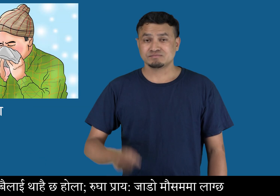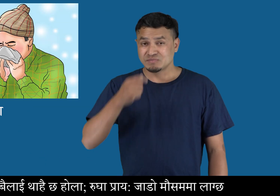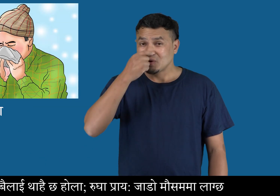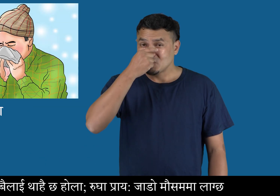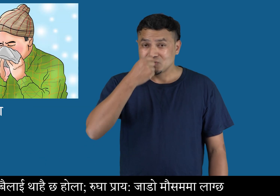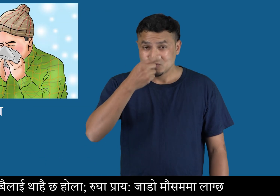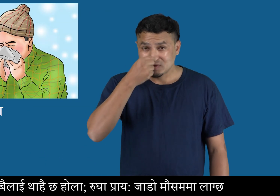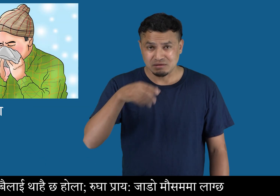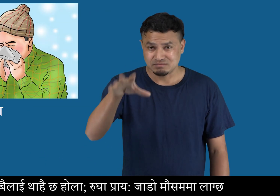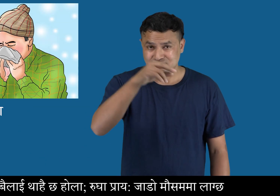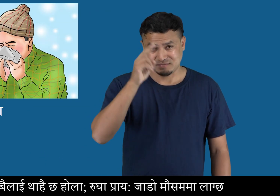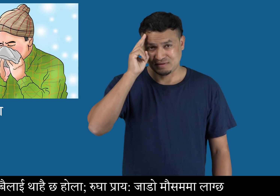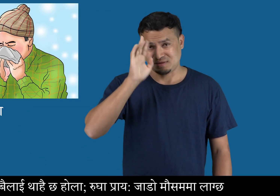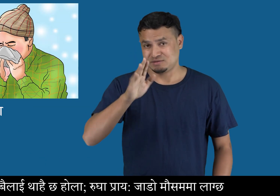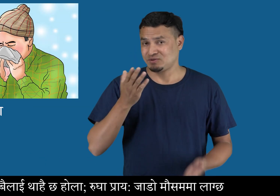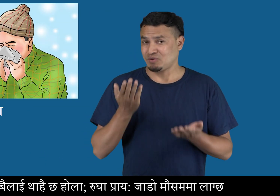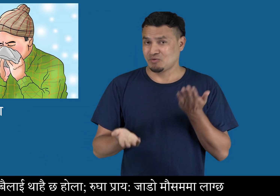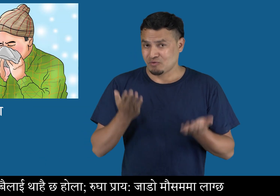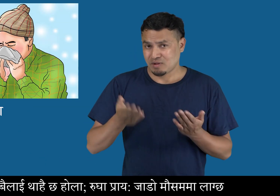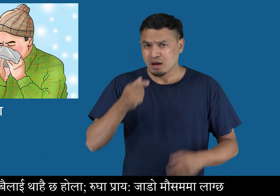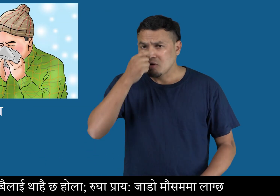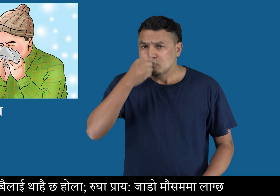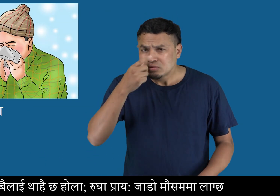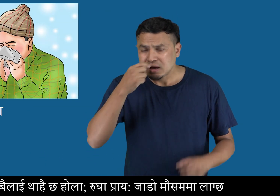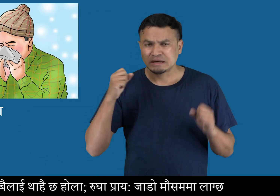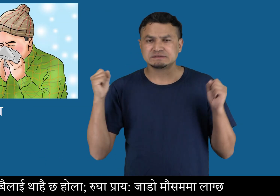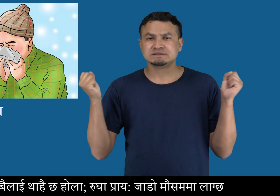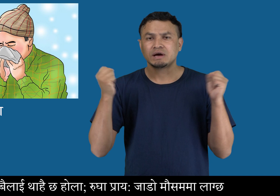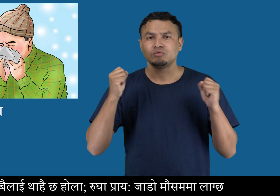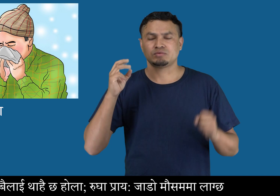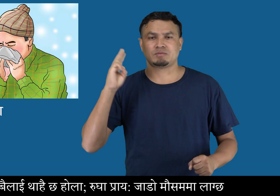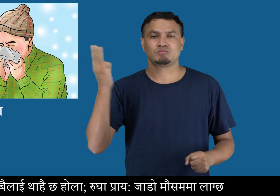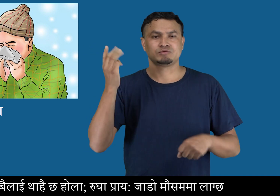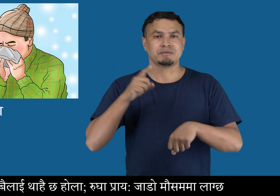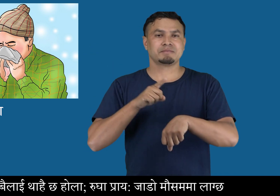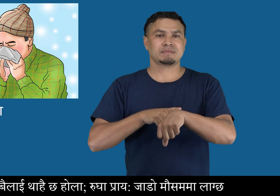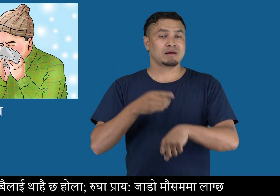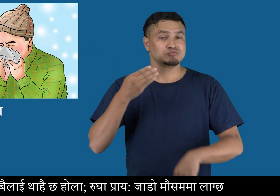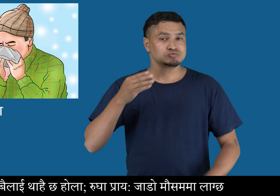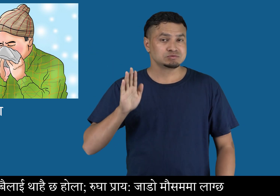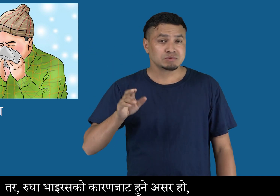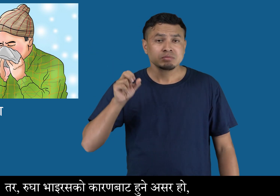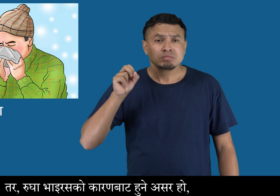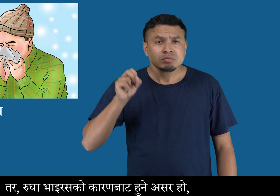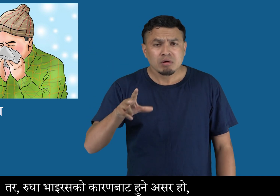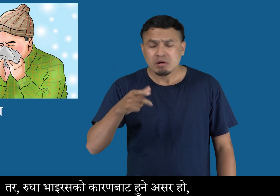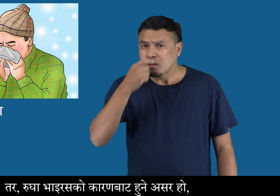रुघा सबैलाई थाहै छ होला। रुघा प्राय जाडो मौसममा लाग्छ। तर रुघा